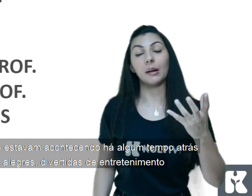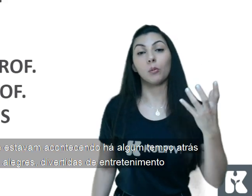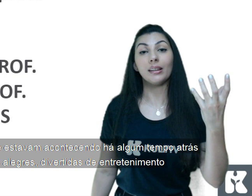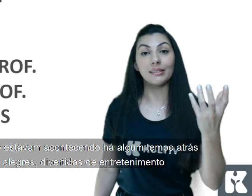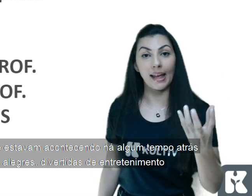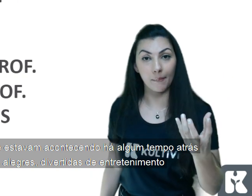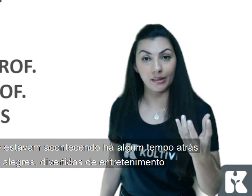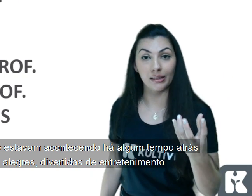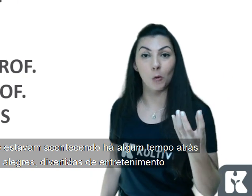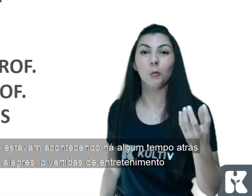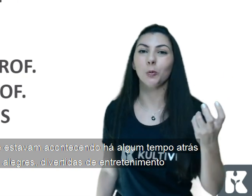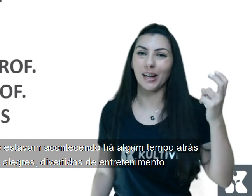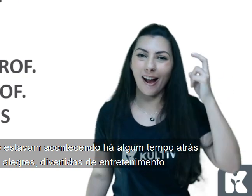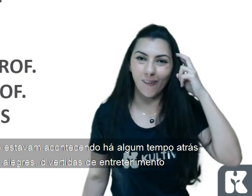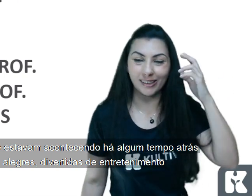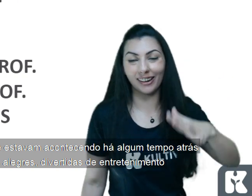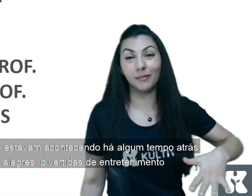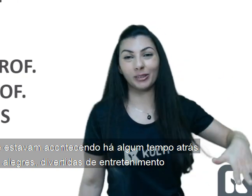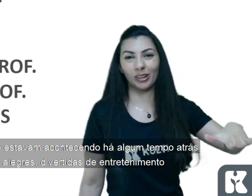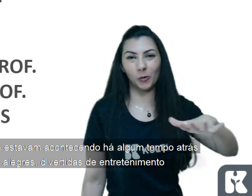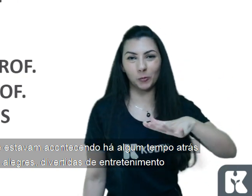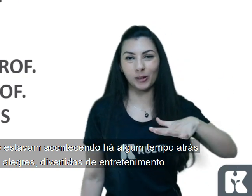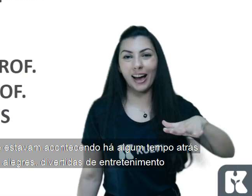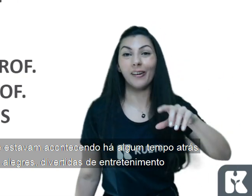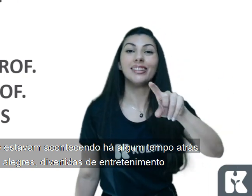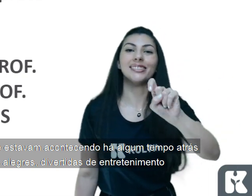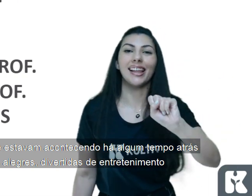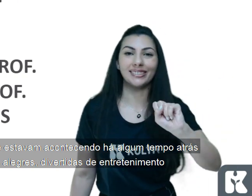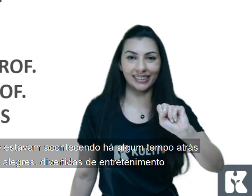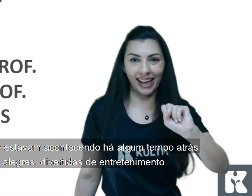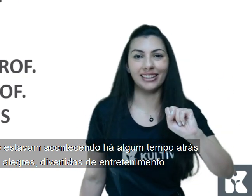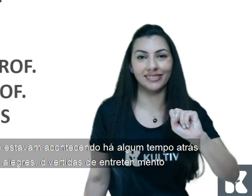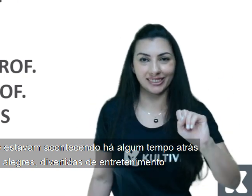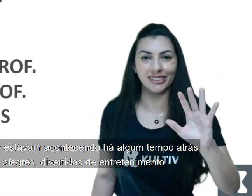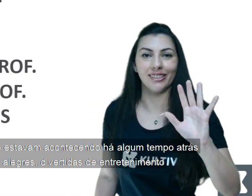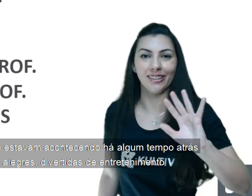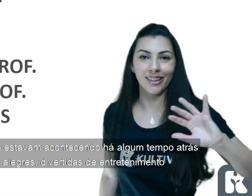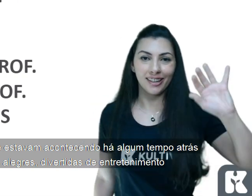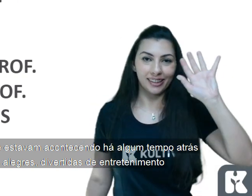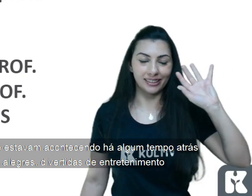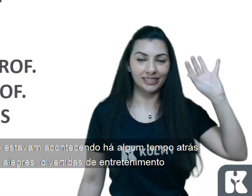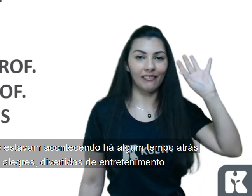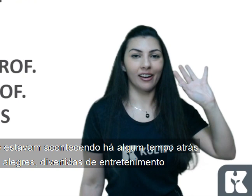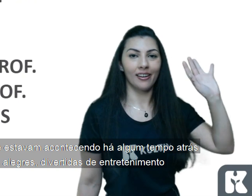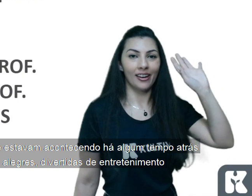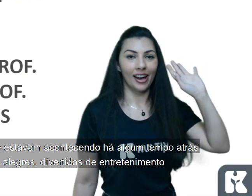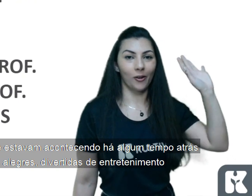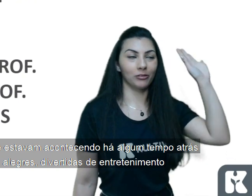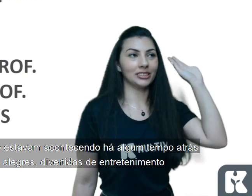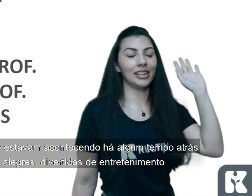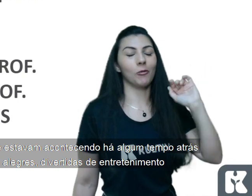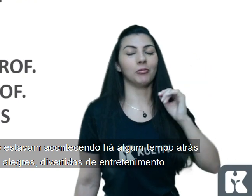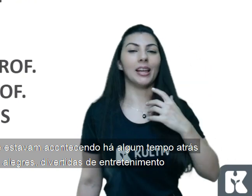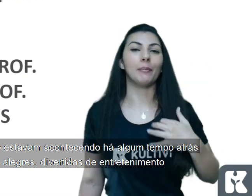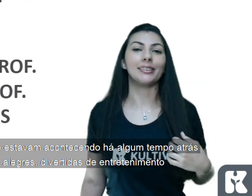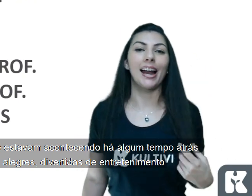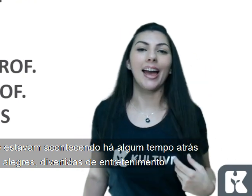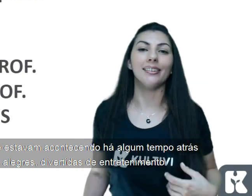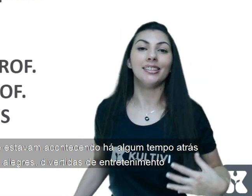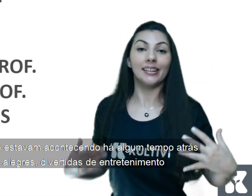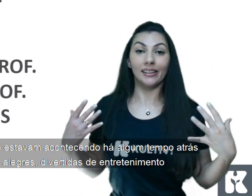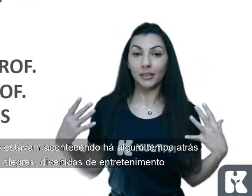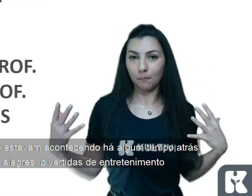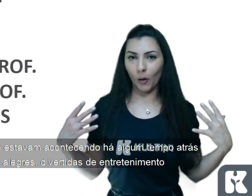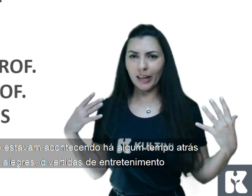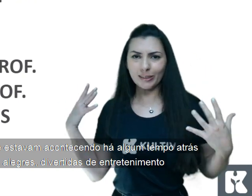por exemplo, o intérprete cultural, da âmbito cultural, esses das lives que estava acontecendo algum tempo